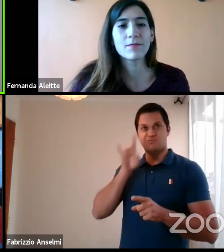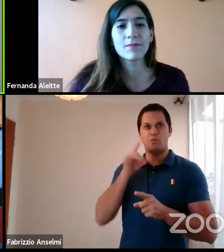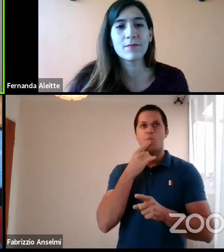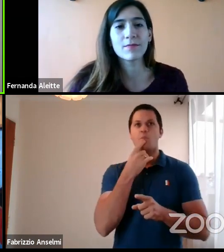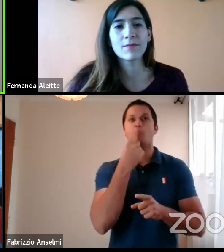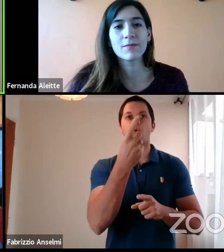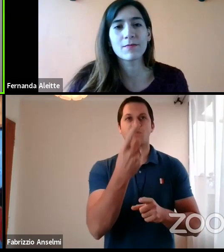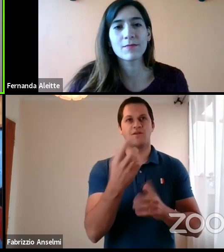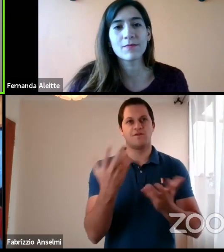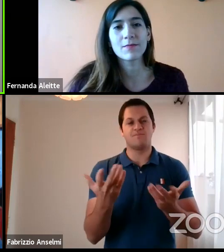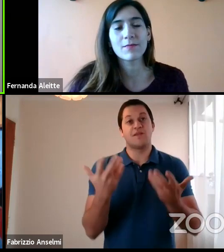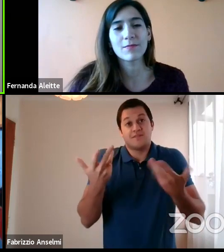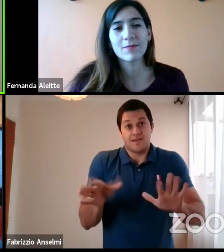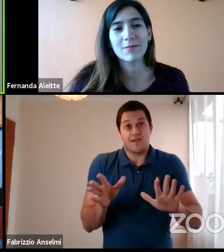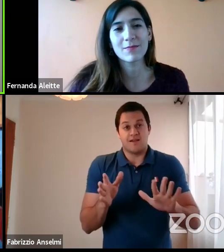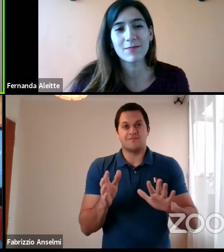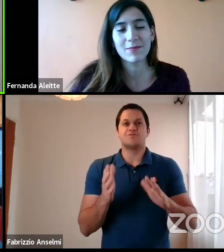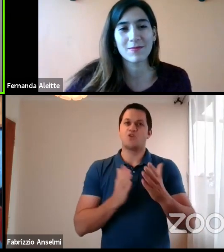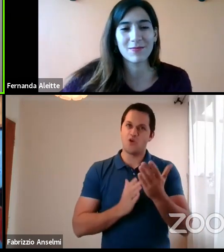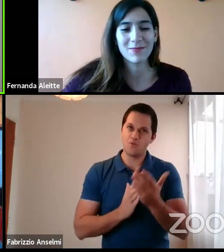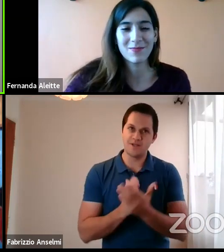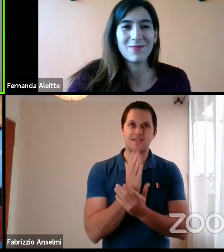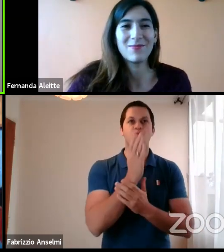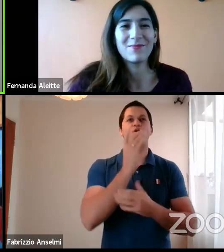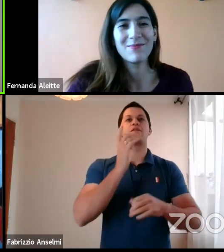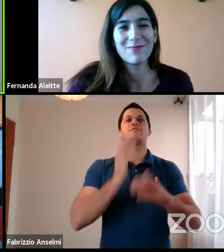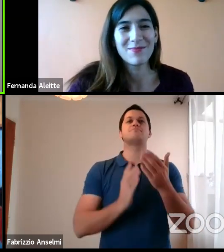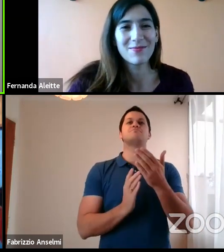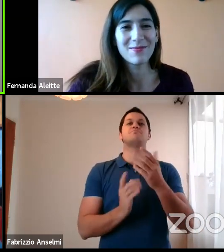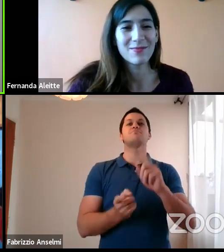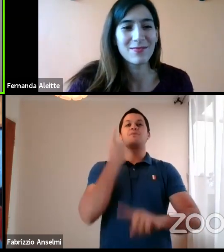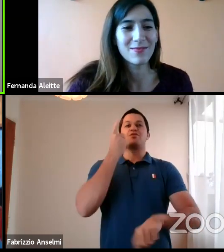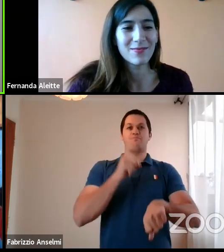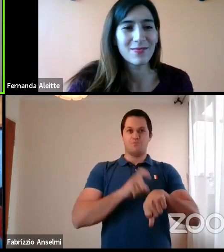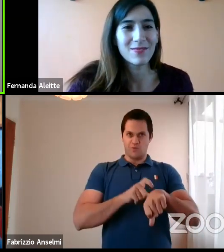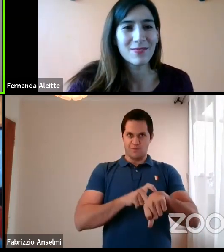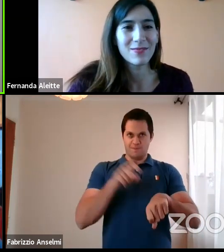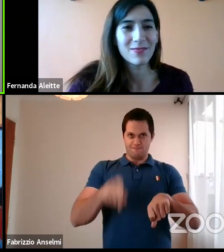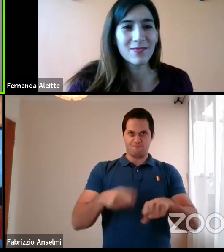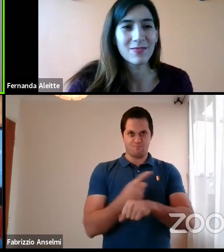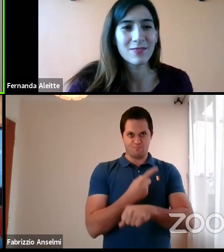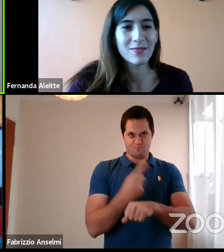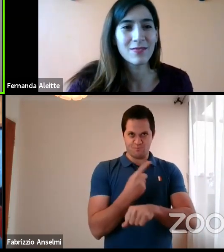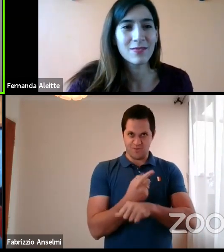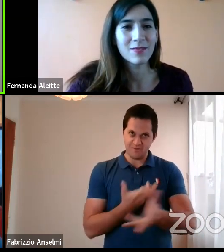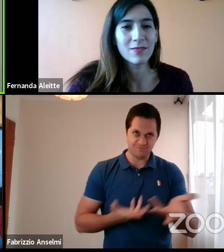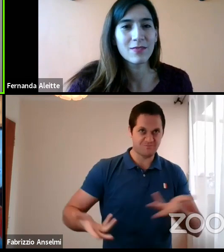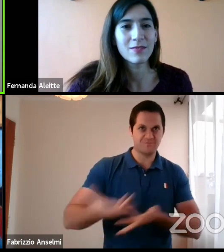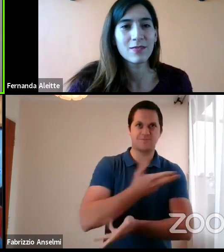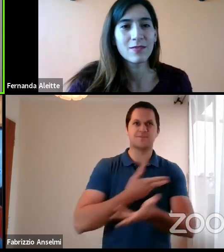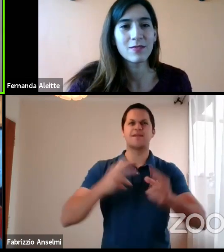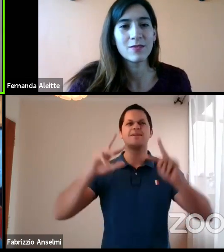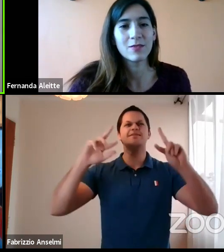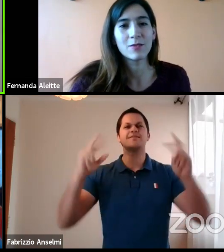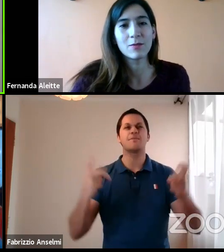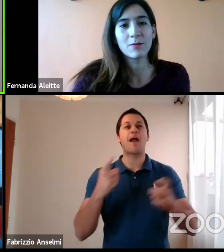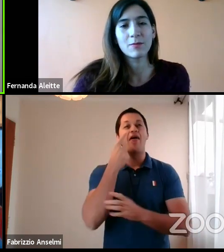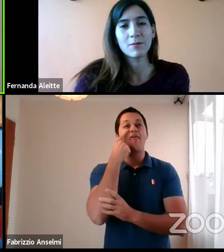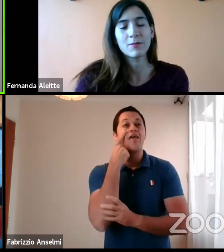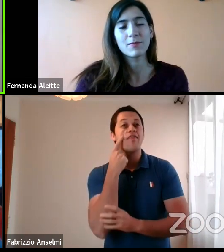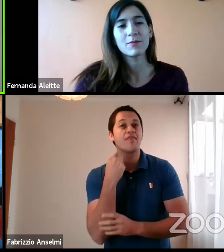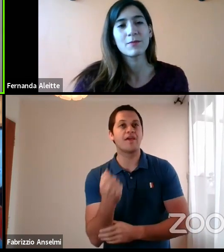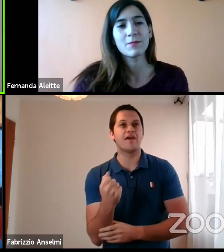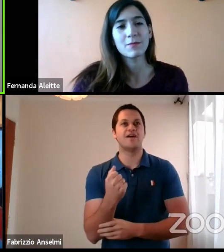listos, partamos con el primer momento de este conversatorio. Lo primero es conversar sobre qué es el Día del Patrimonio. Y para eso